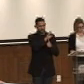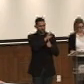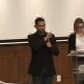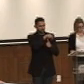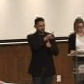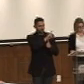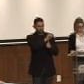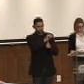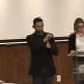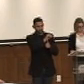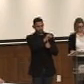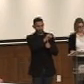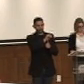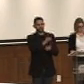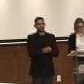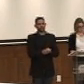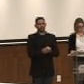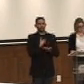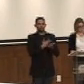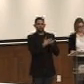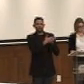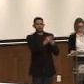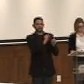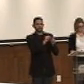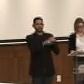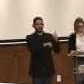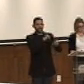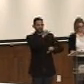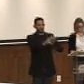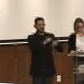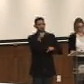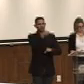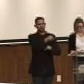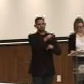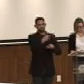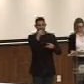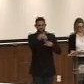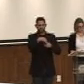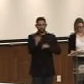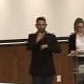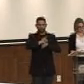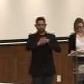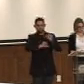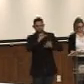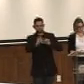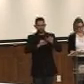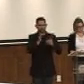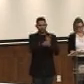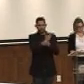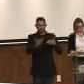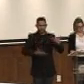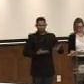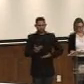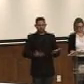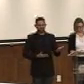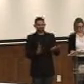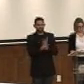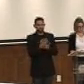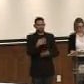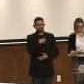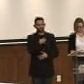Leonardo, e aí ele começou a fazer algumas mudanças dentro do campo. E os servidores acabaram